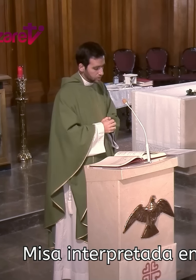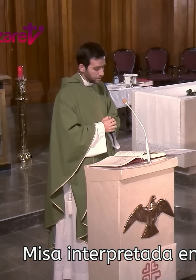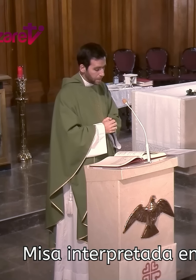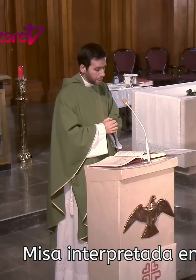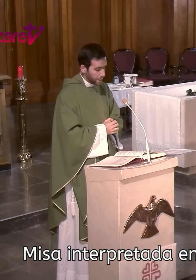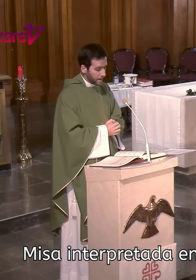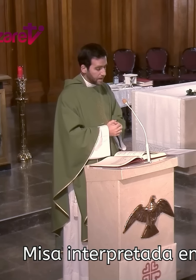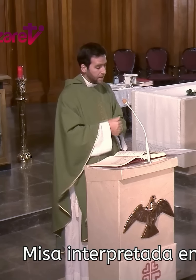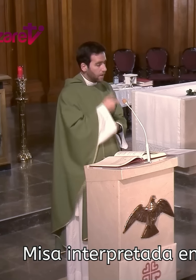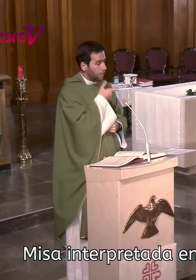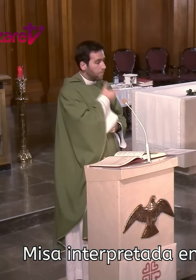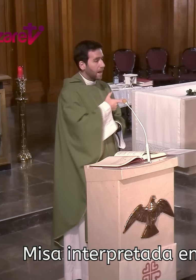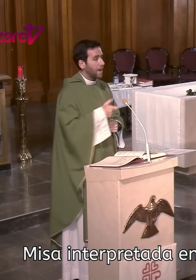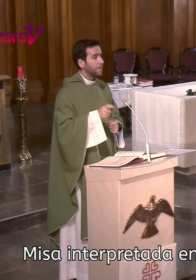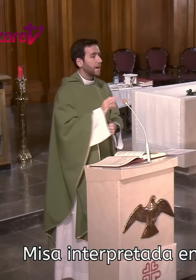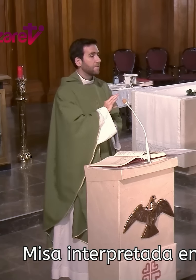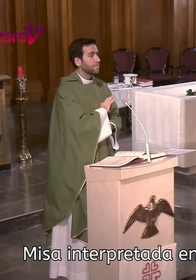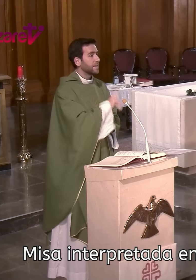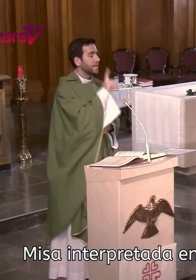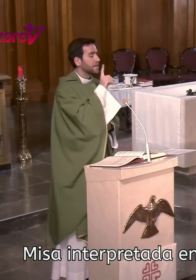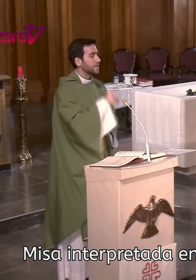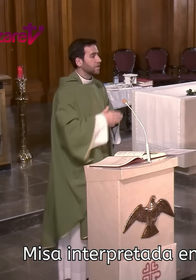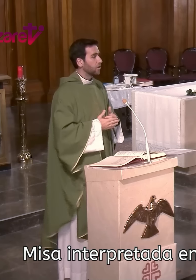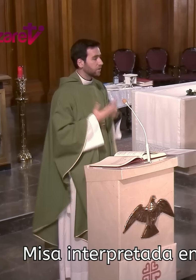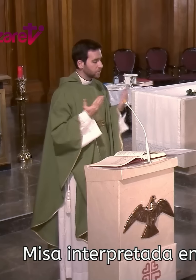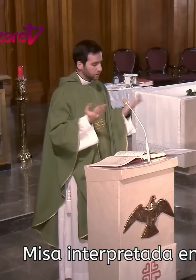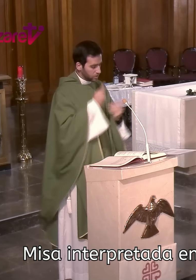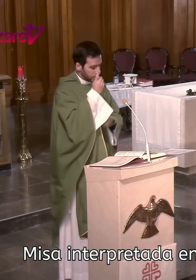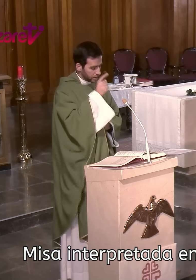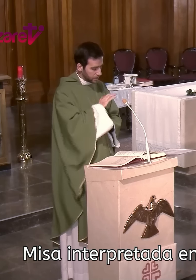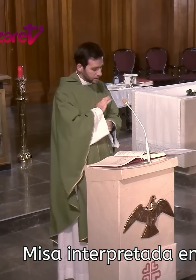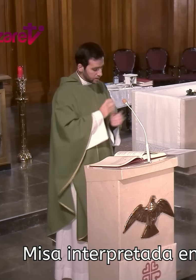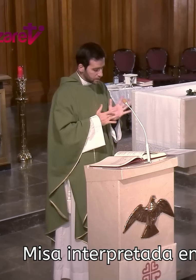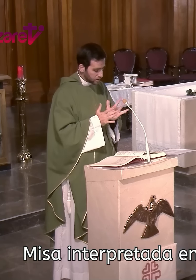muchos». Palabra del Señor.